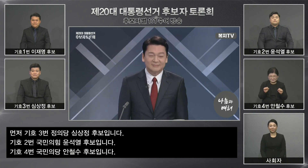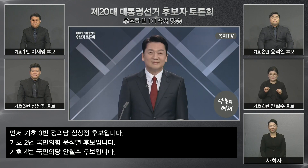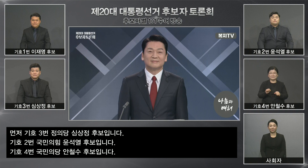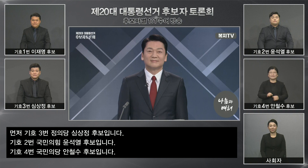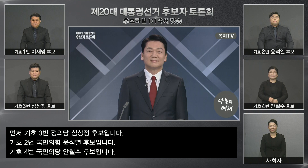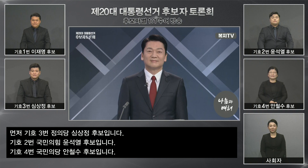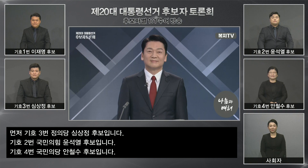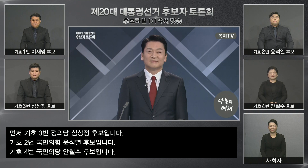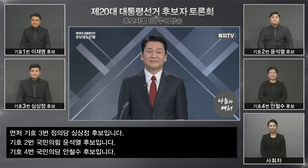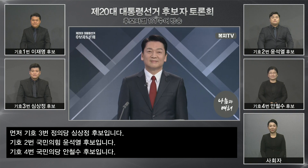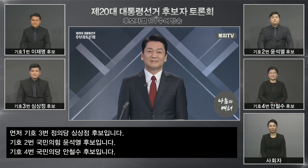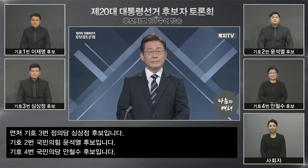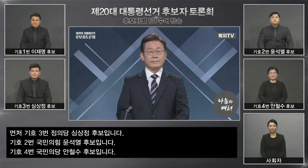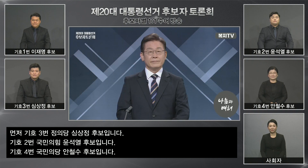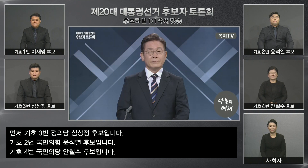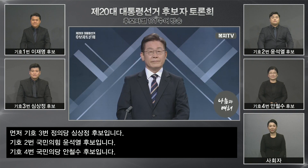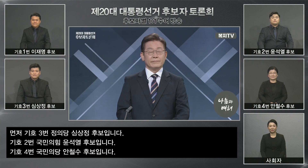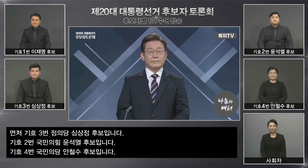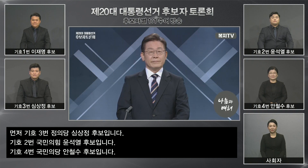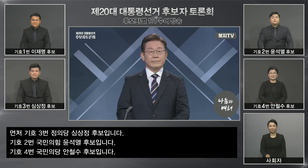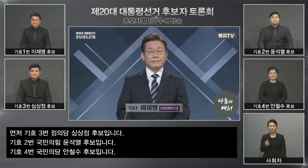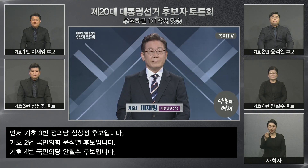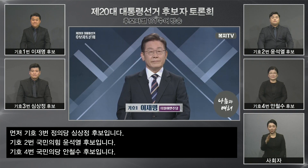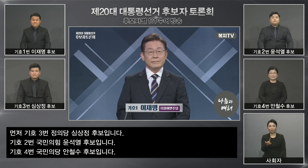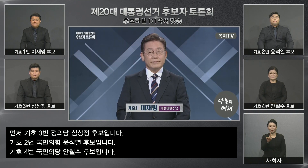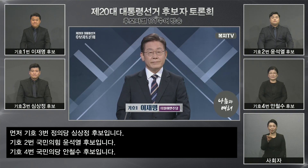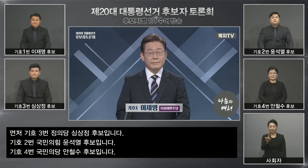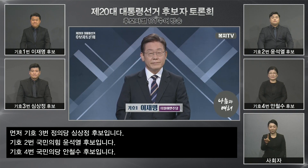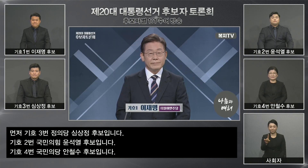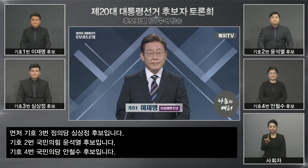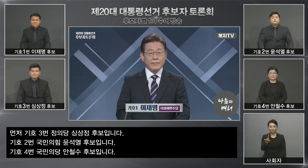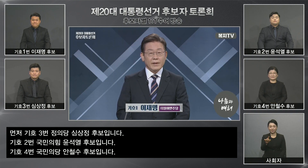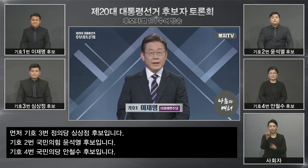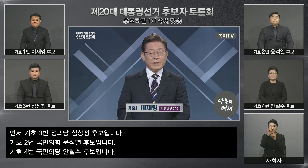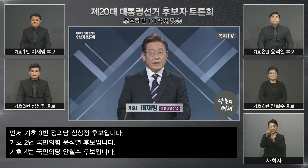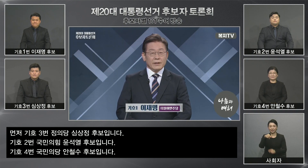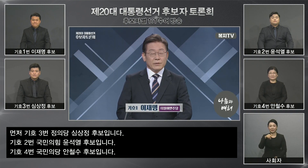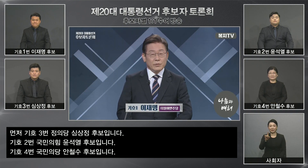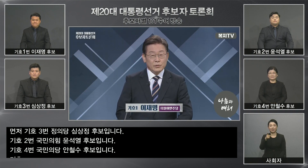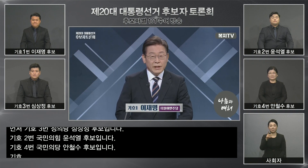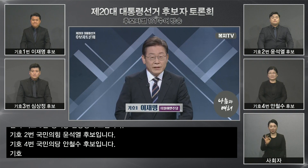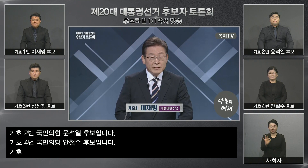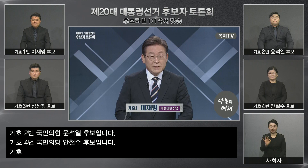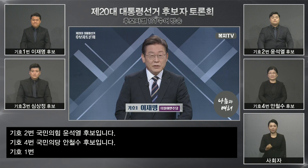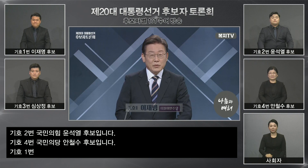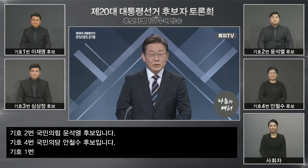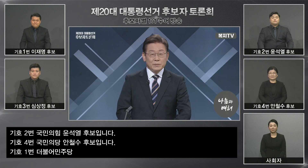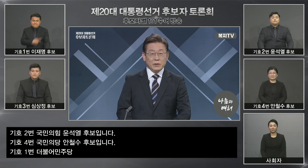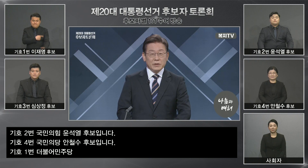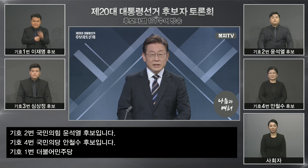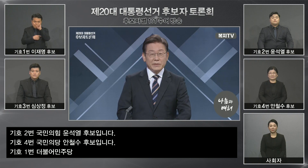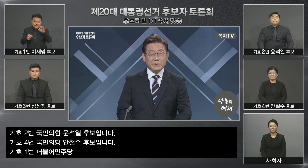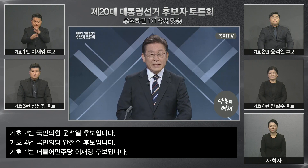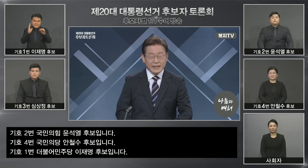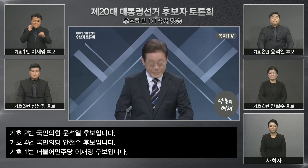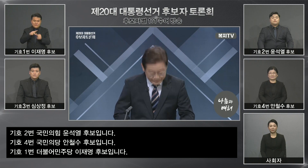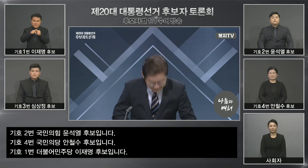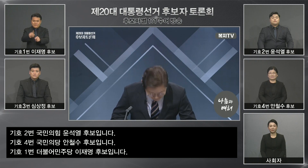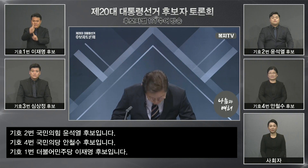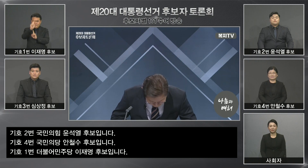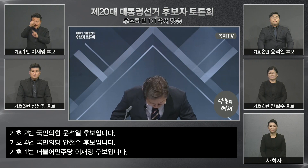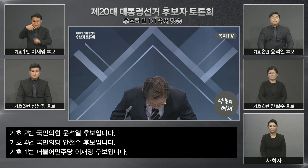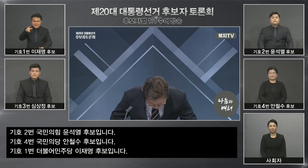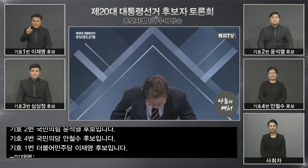기호 1번 더불어민주당 이재명 후보입니다. 유능한 경제 대통령 후보 이재명입니다.